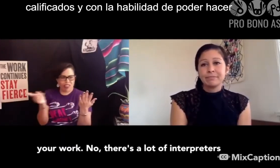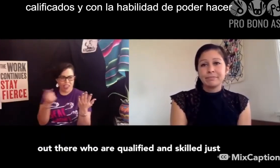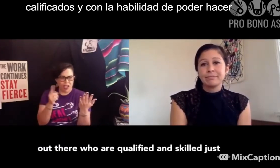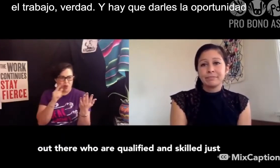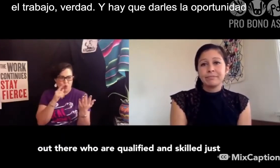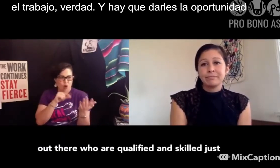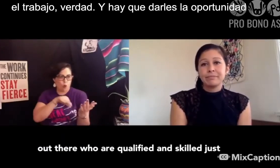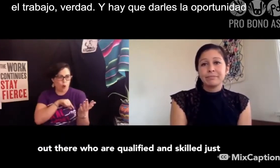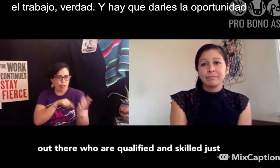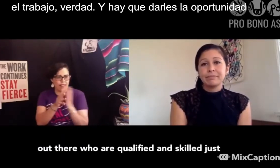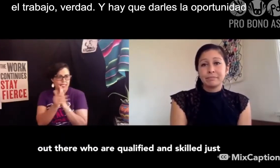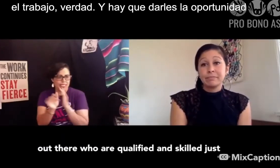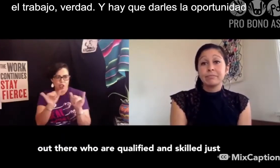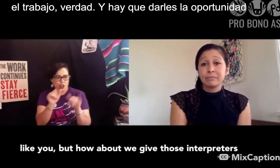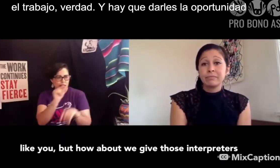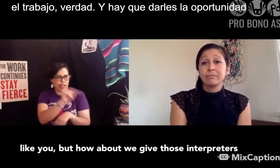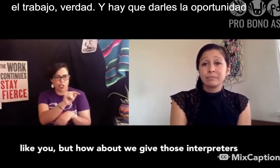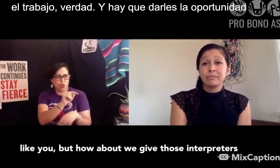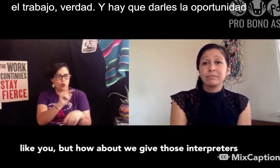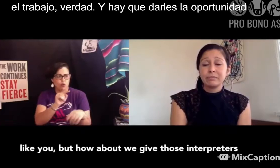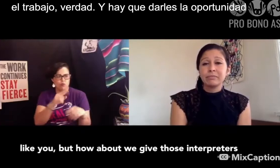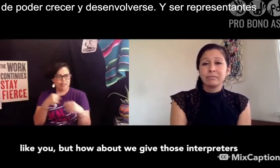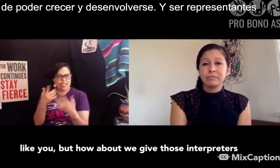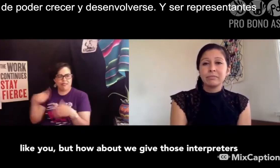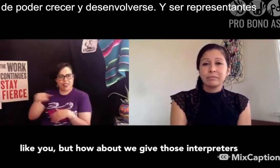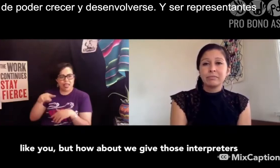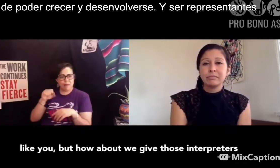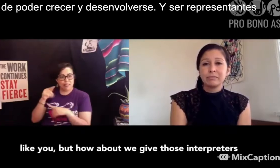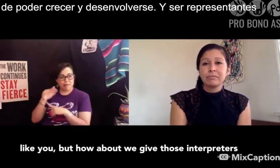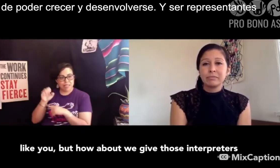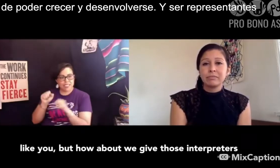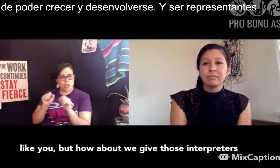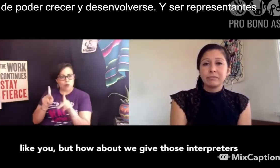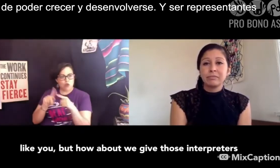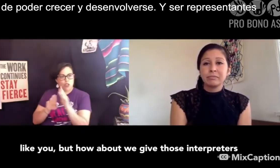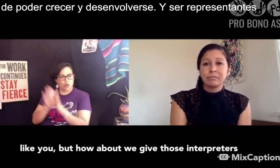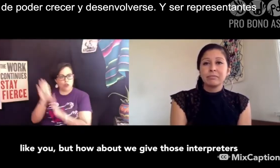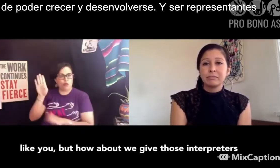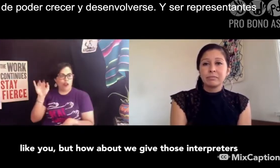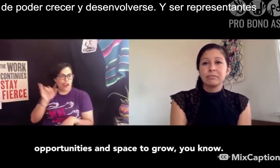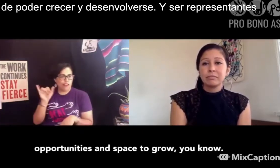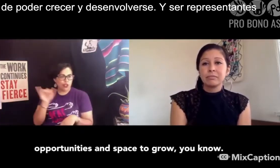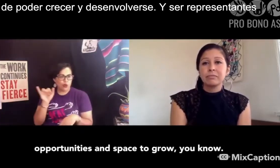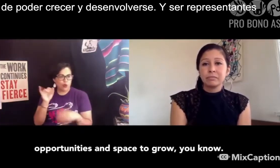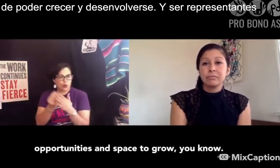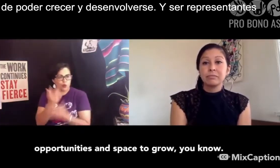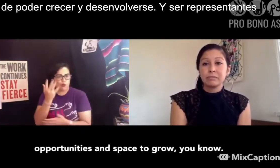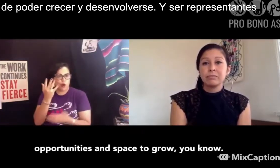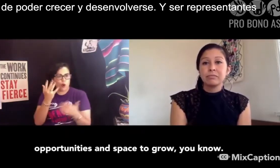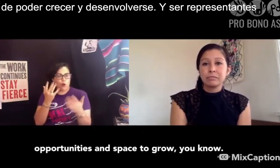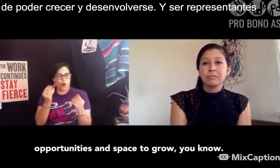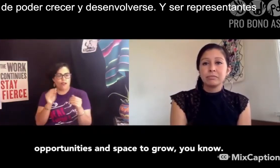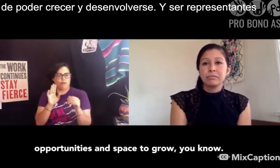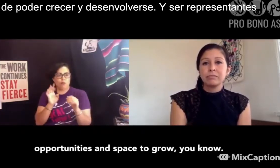de poder hacer el trabajo, ¿verdad? Y hay que darles la oportunidad de poder crecer y desenvolverse y